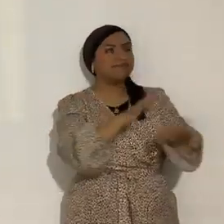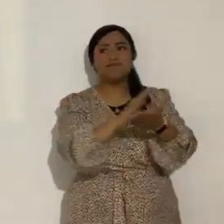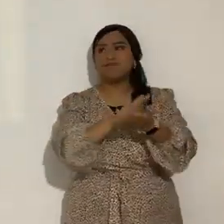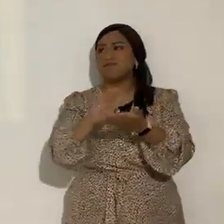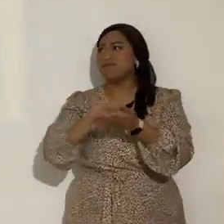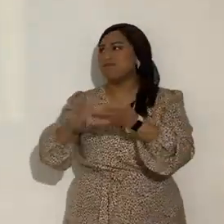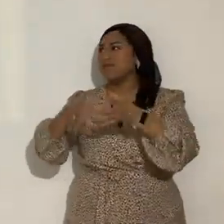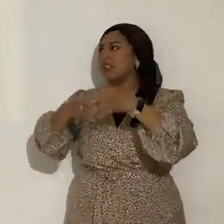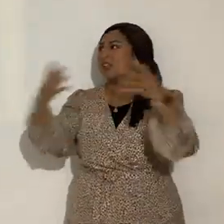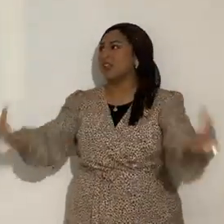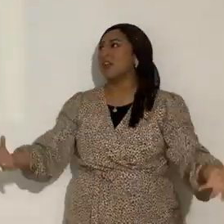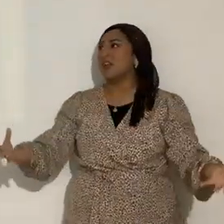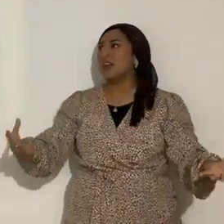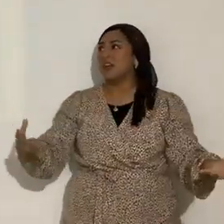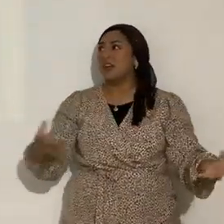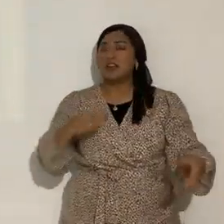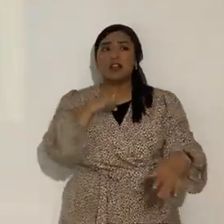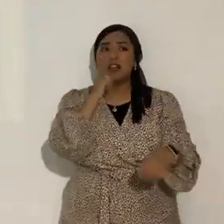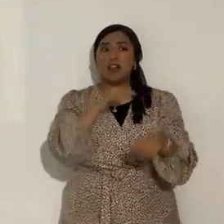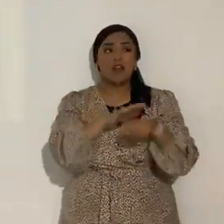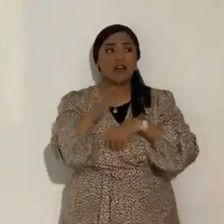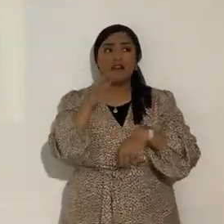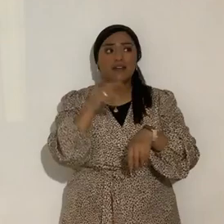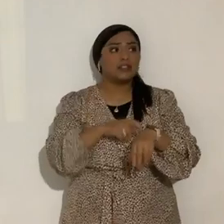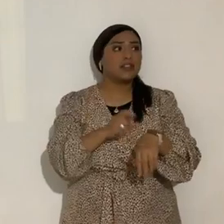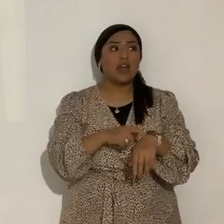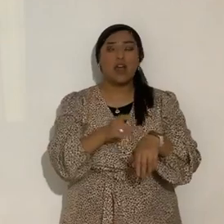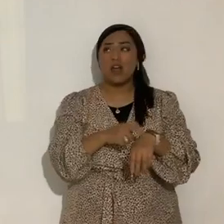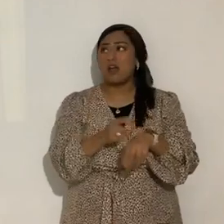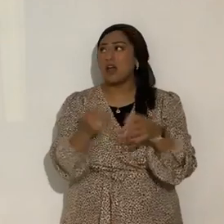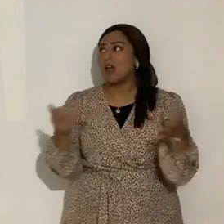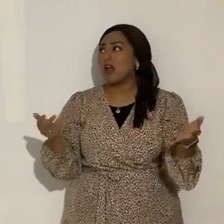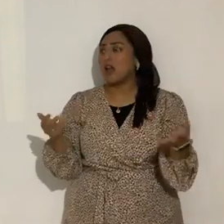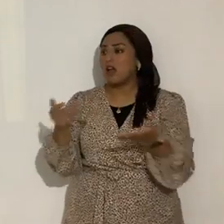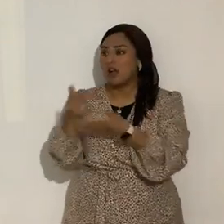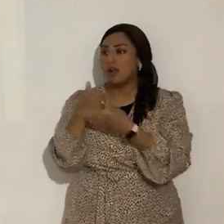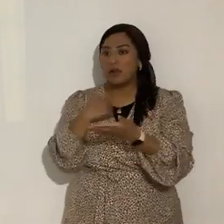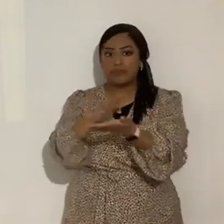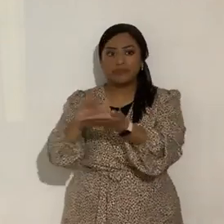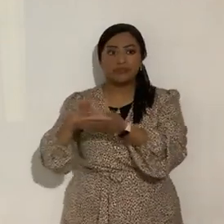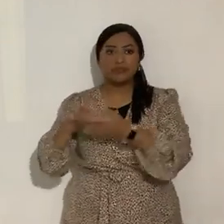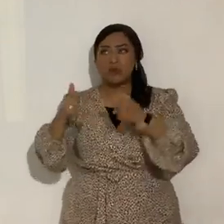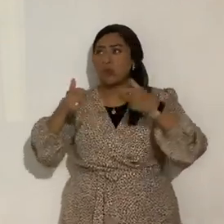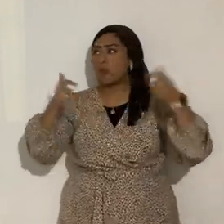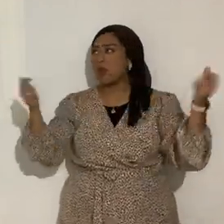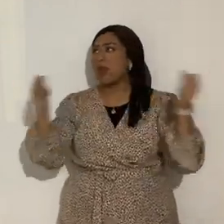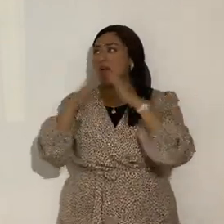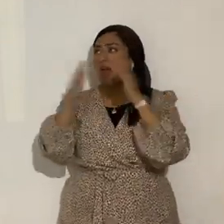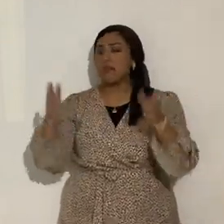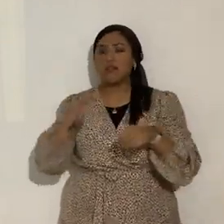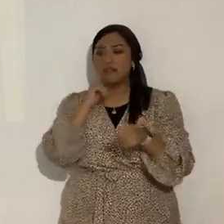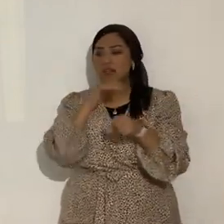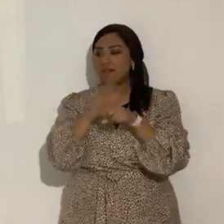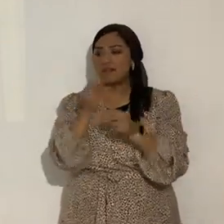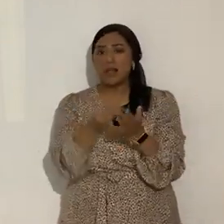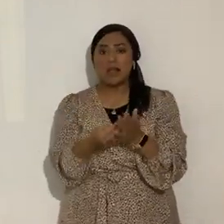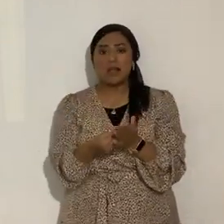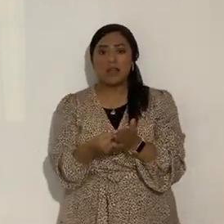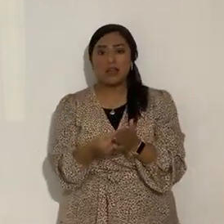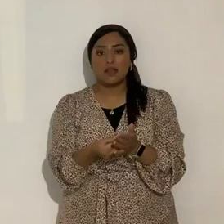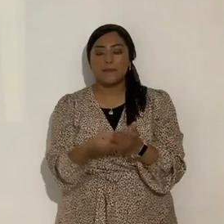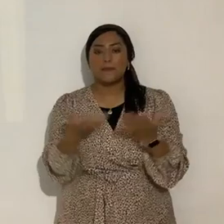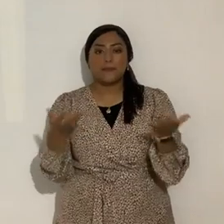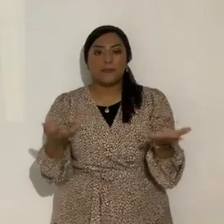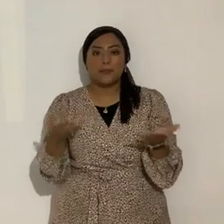limpiar y de que no puede contratar tantas personas que le ayuden a limpiarla porque no le alcanza el dinero que gana.